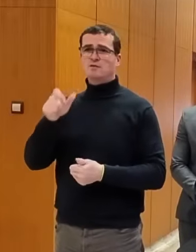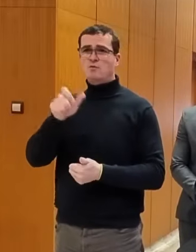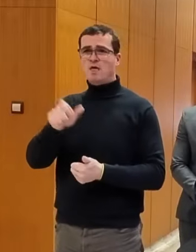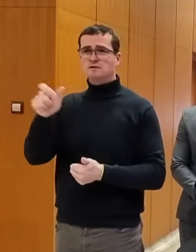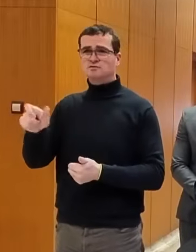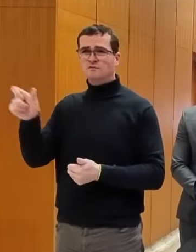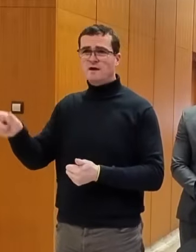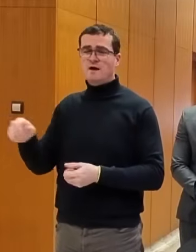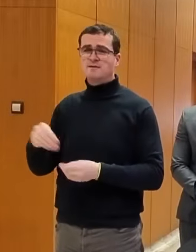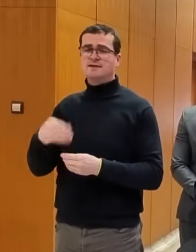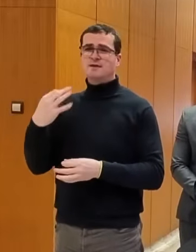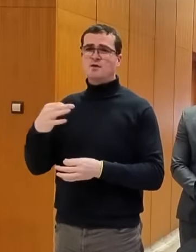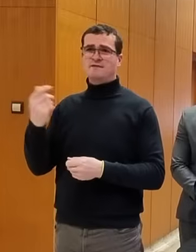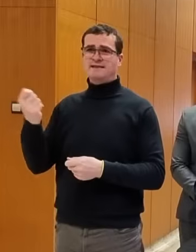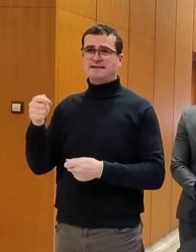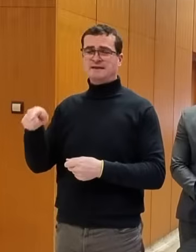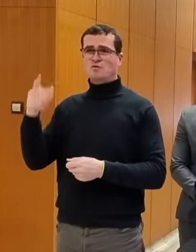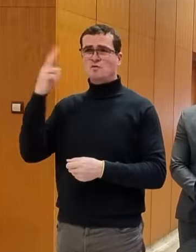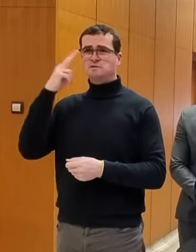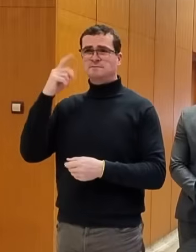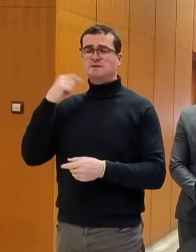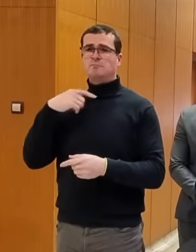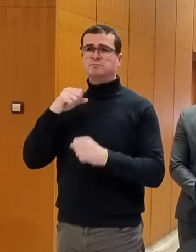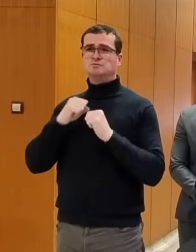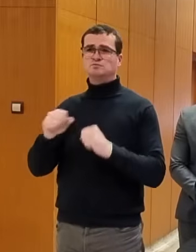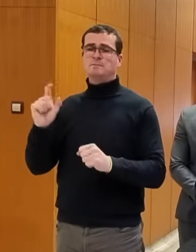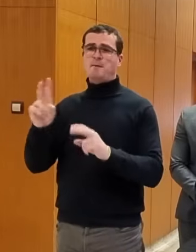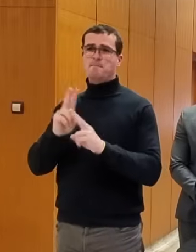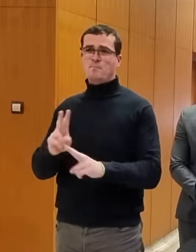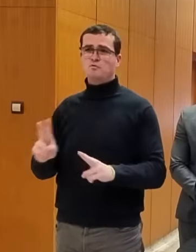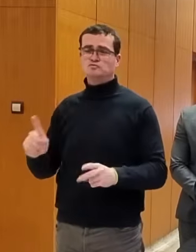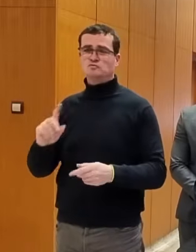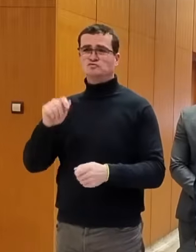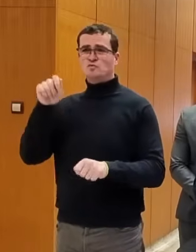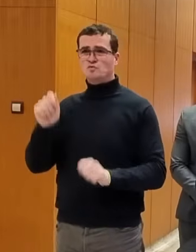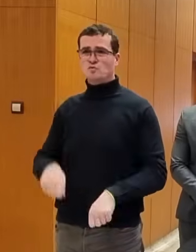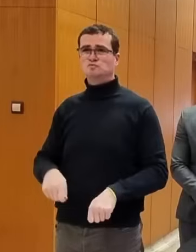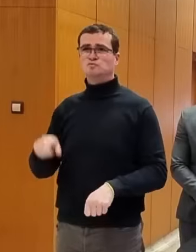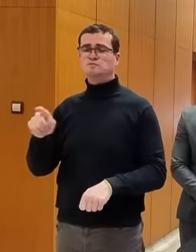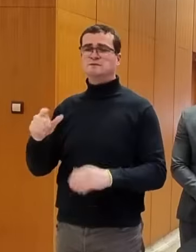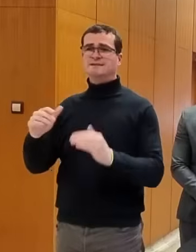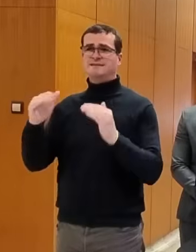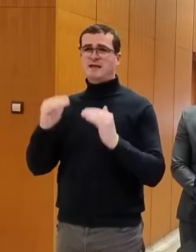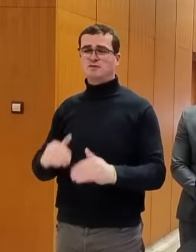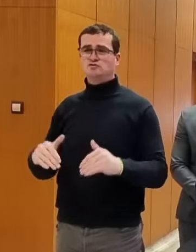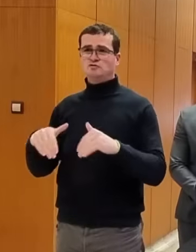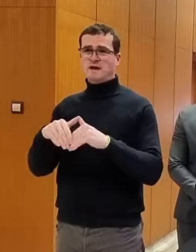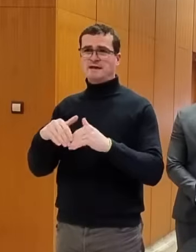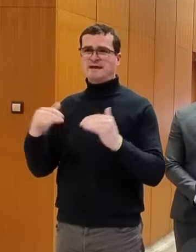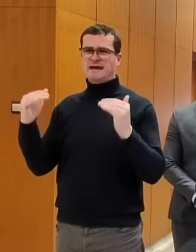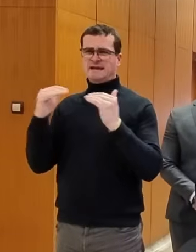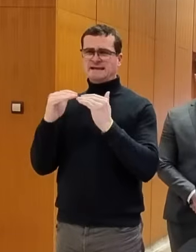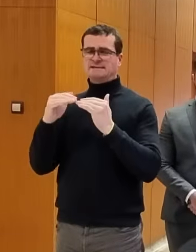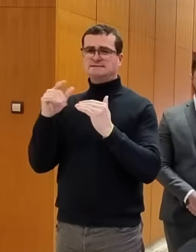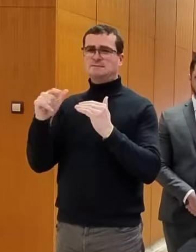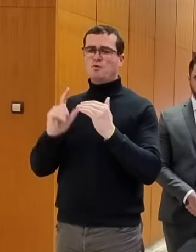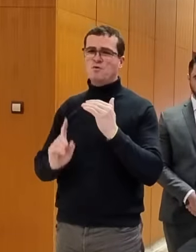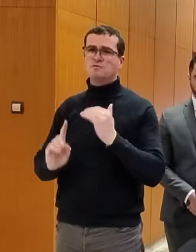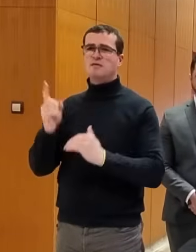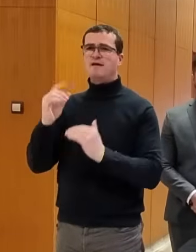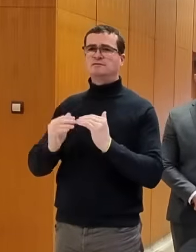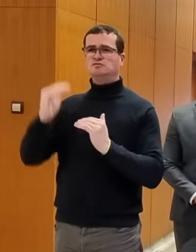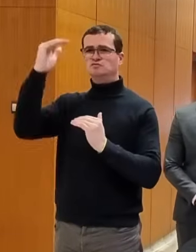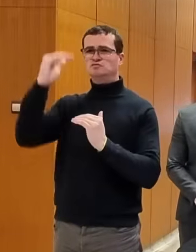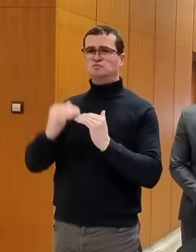individualizovať jednotlivé tresty. To znamená, aby sudca mal možnosť rozhodnúť od najnižšej hranice až po tú najvyššiu